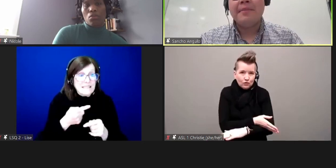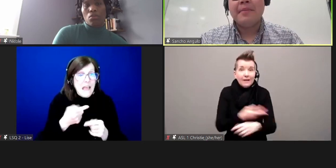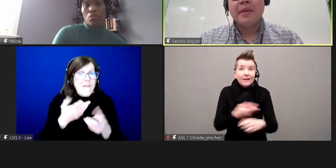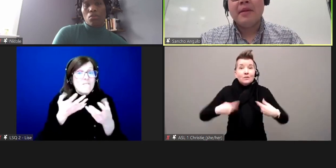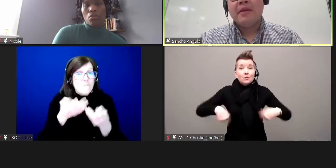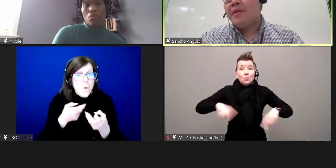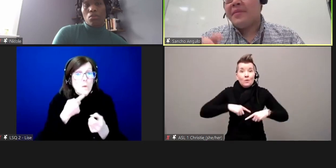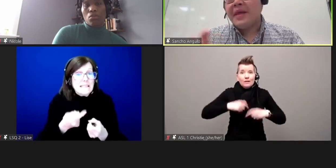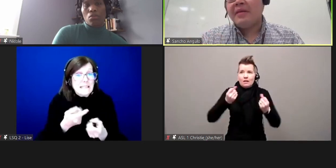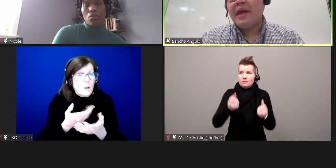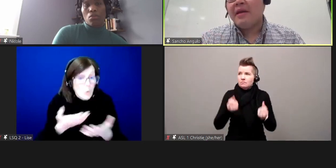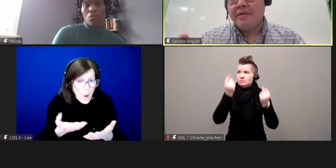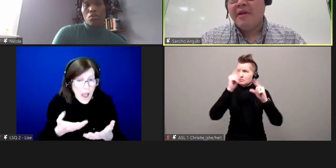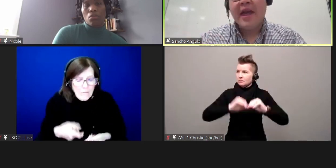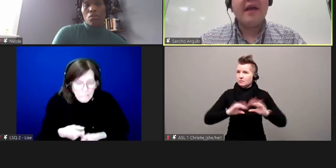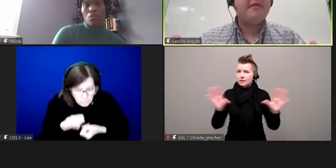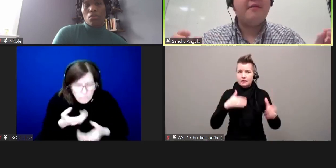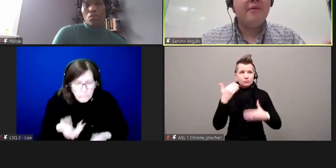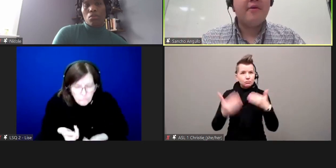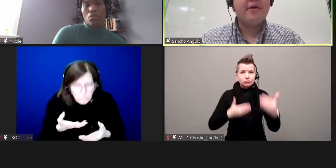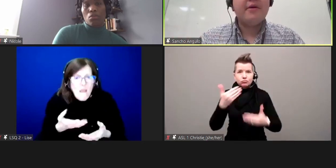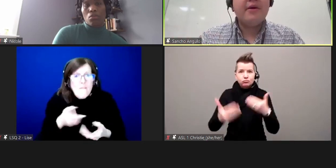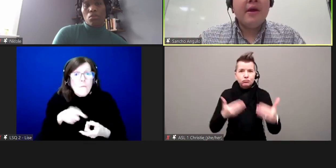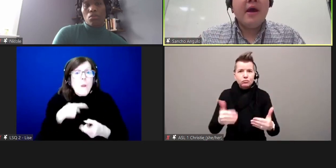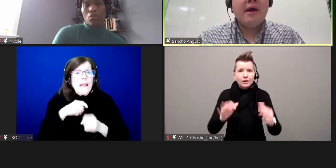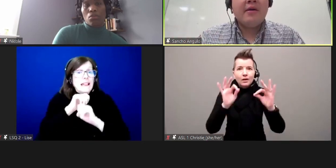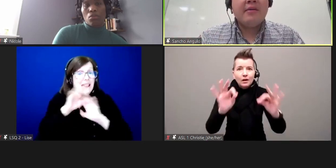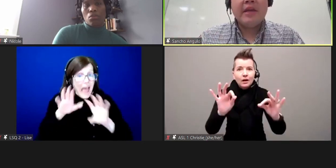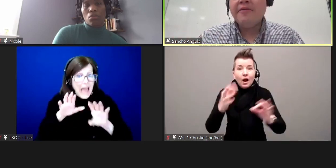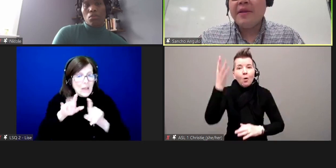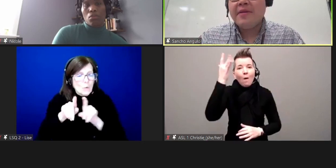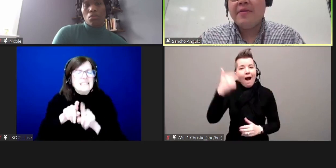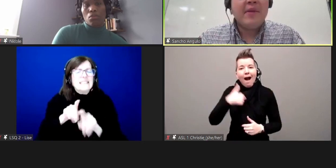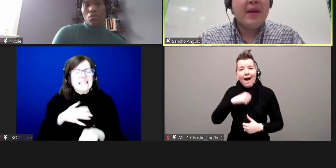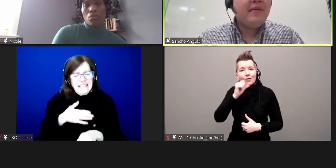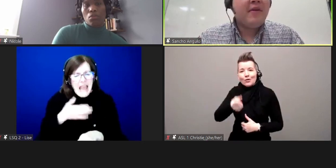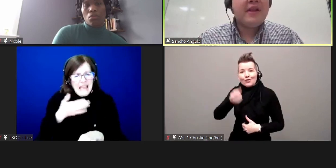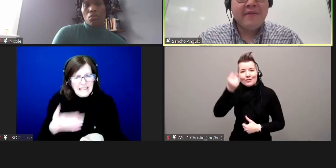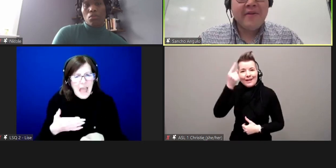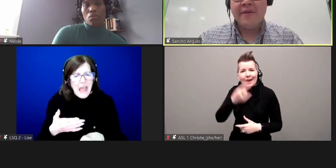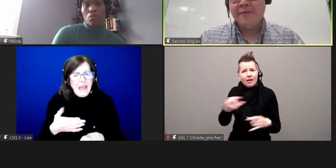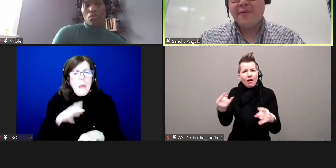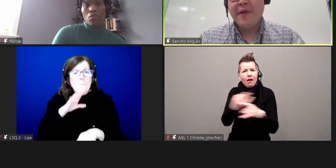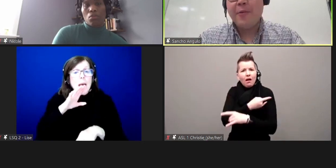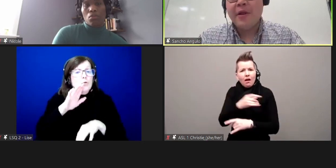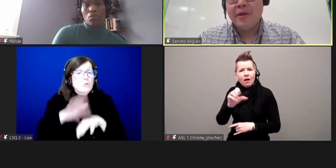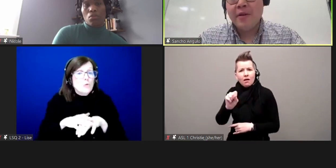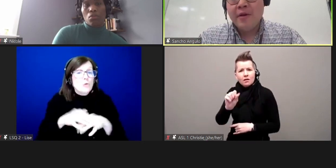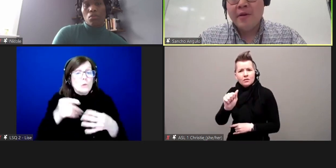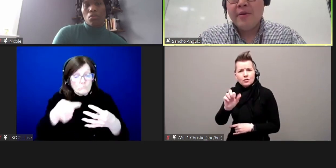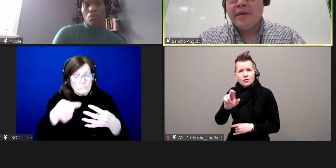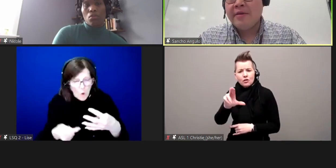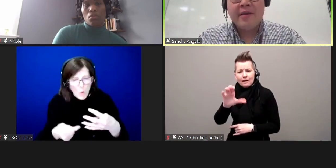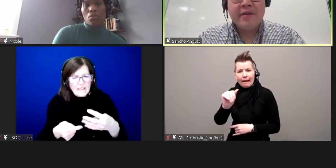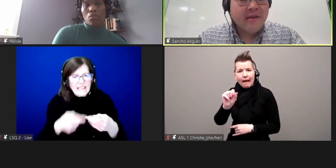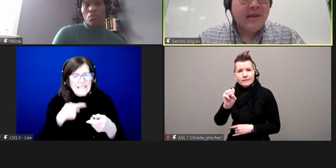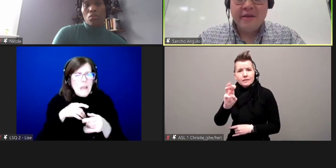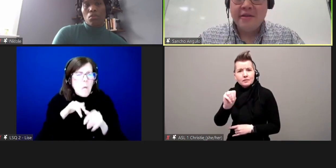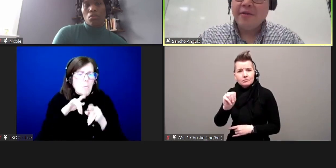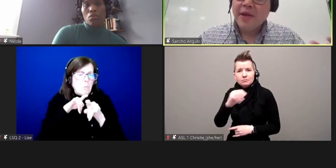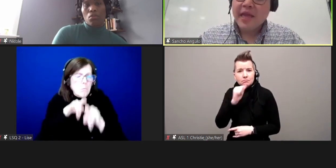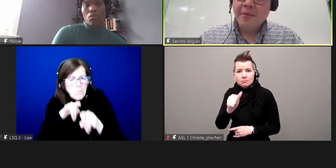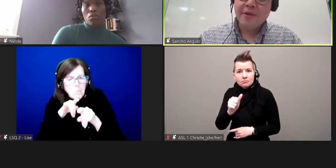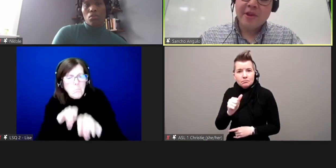et soyez clair et sincère dans ce que vous dites. Par exemple, le sarcasme et les euphémismes sont